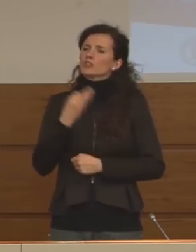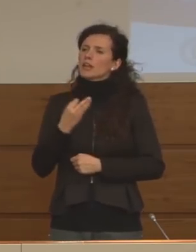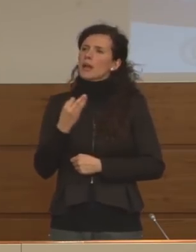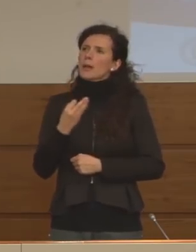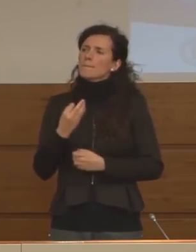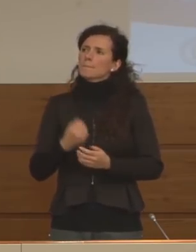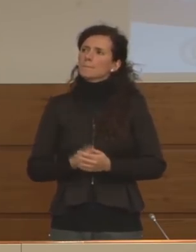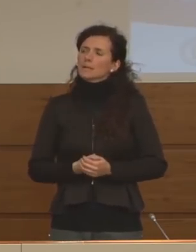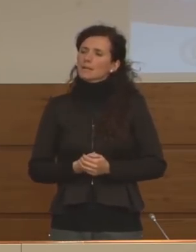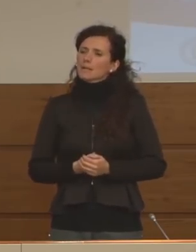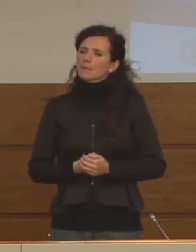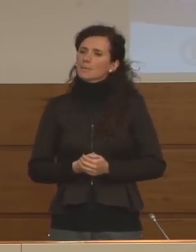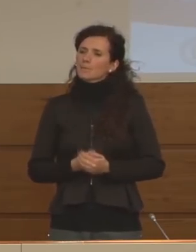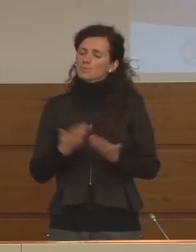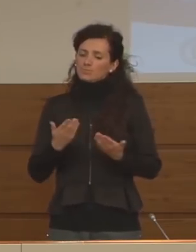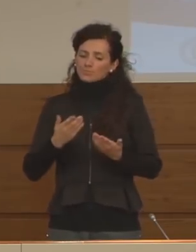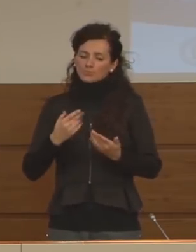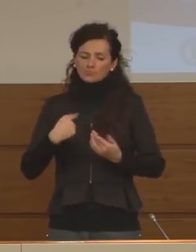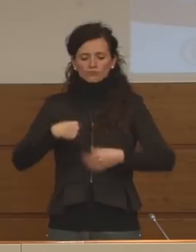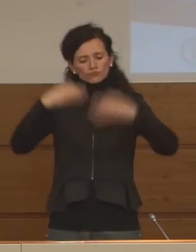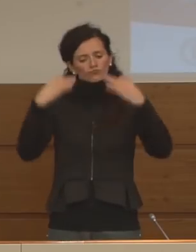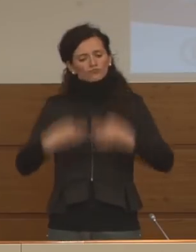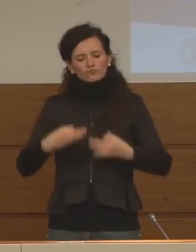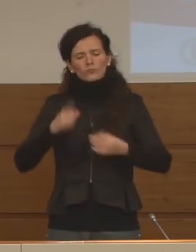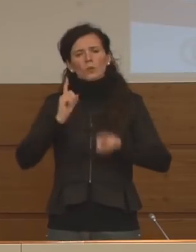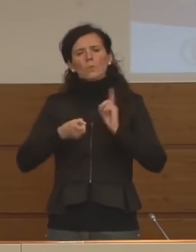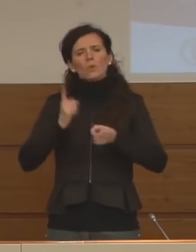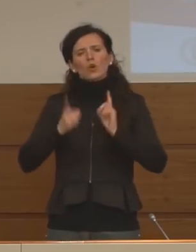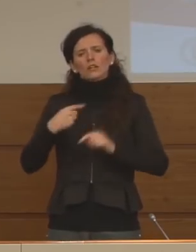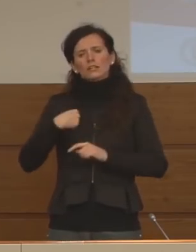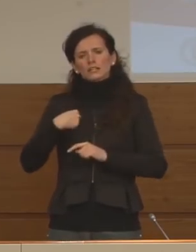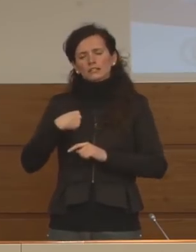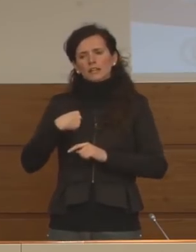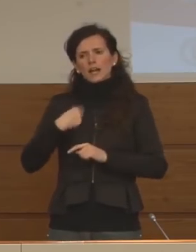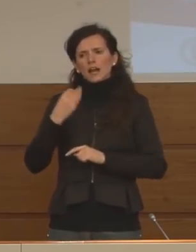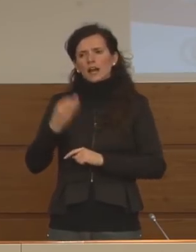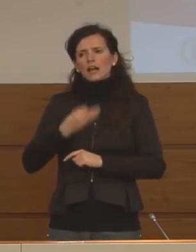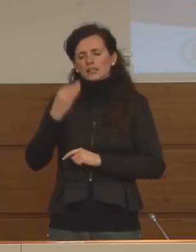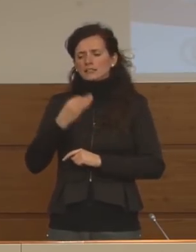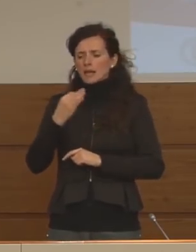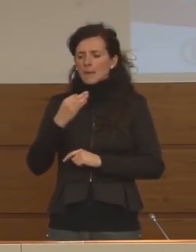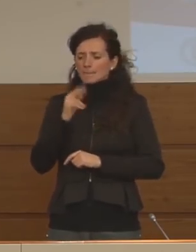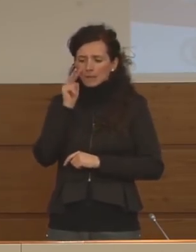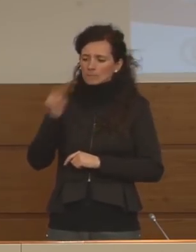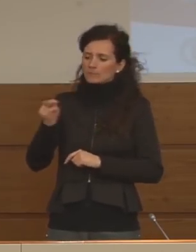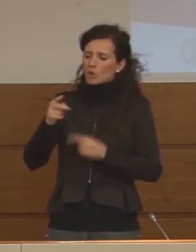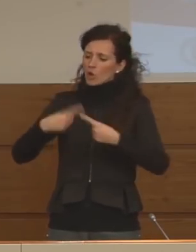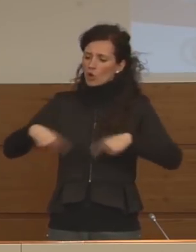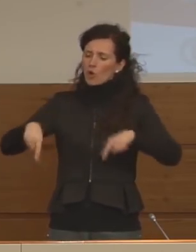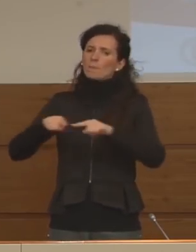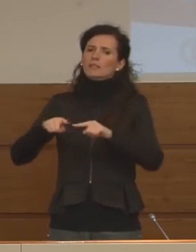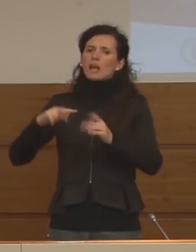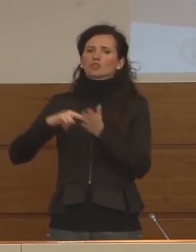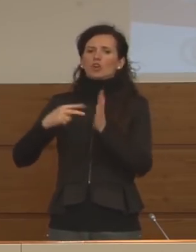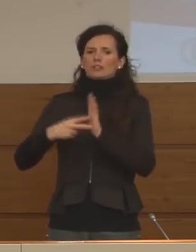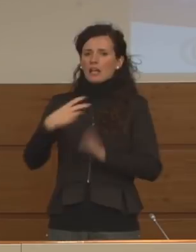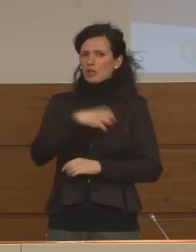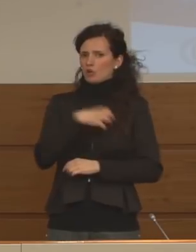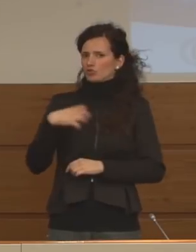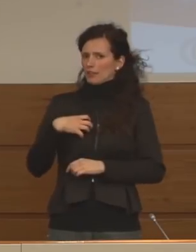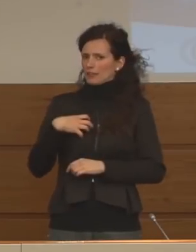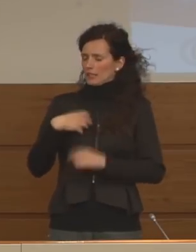preso le sue decisioni politiche tenendo presente le indicazioni del comitato tecnico e scientifico